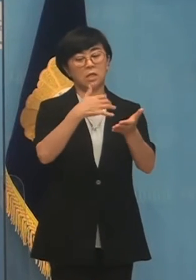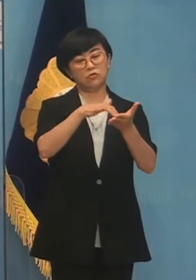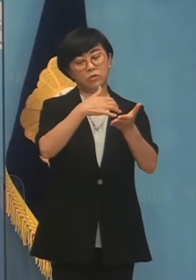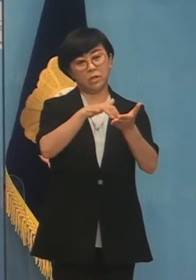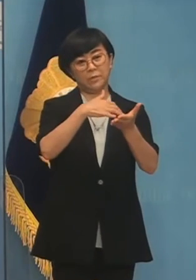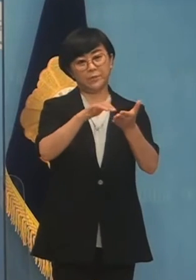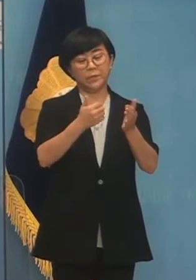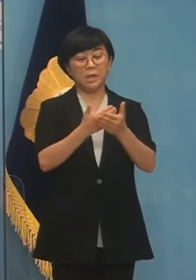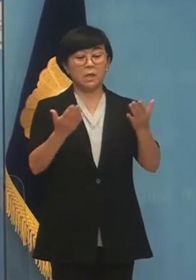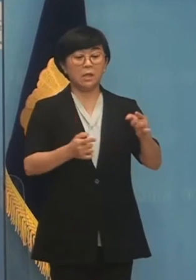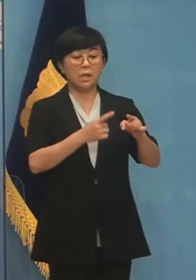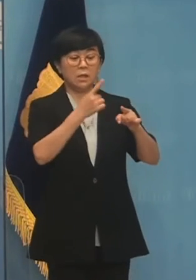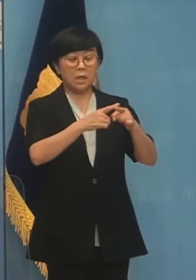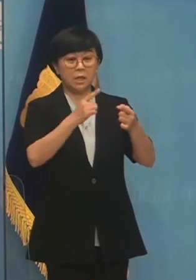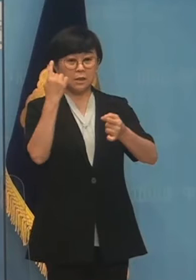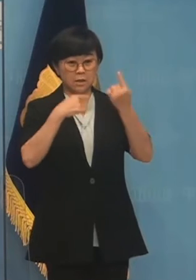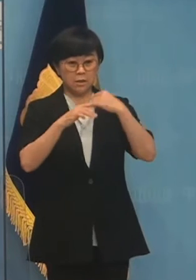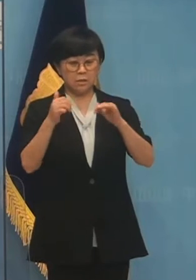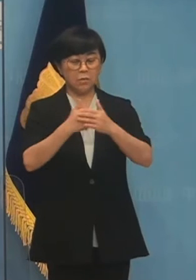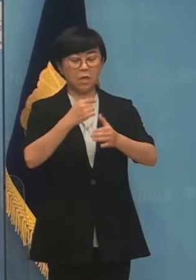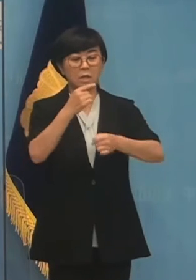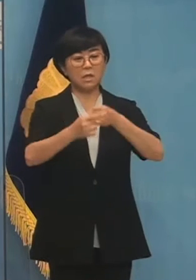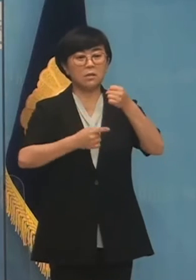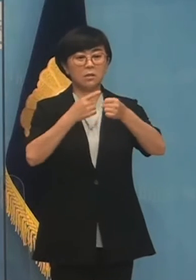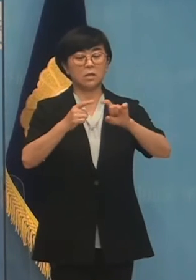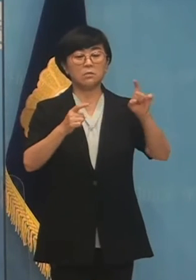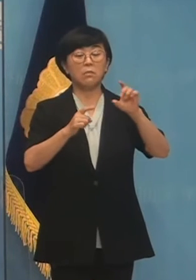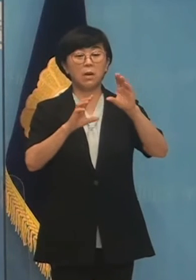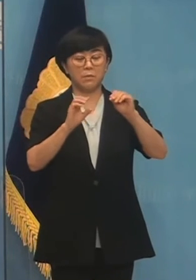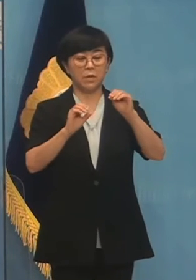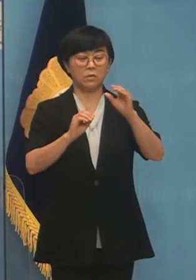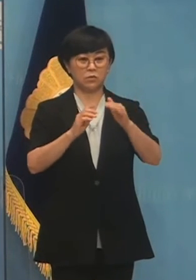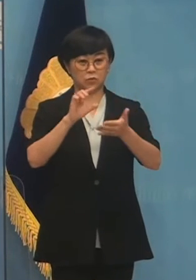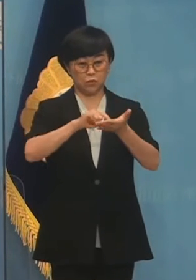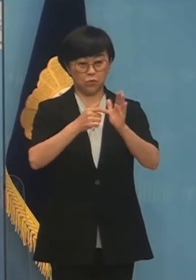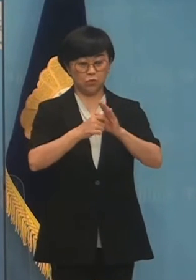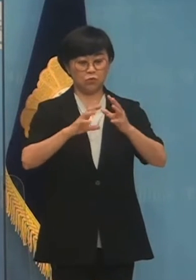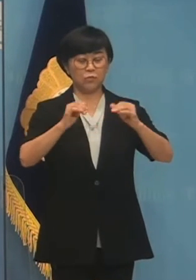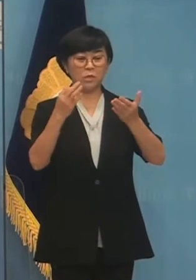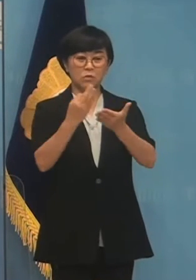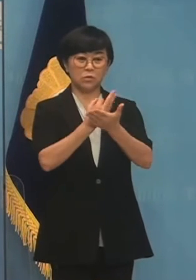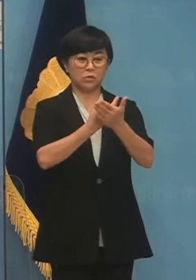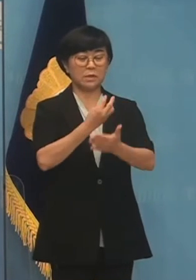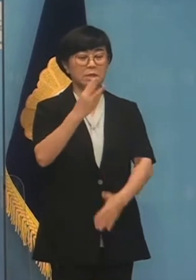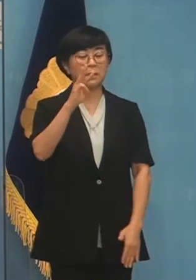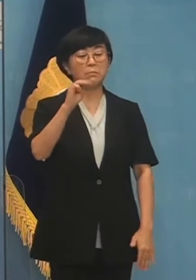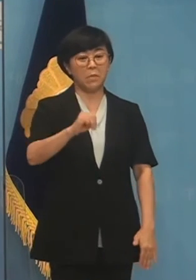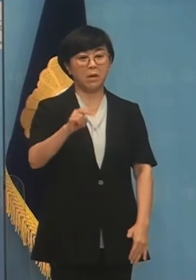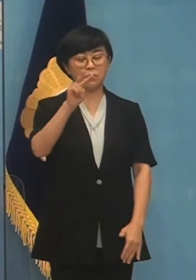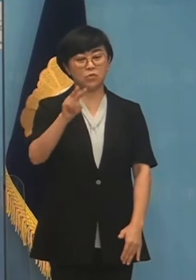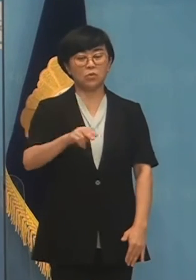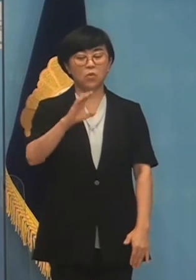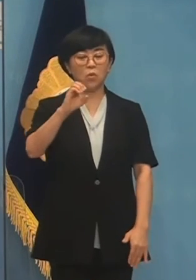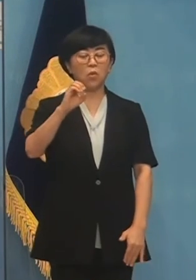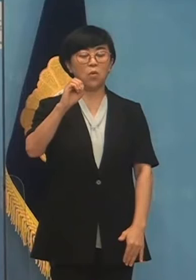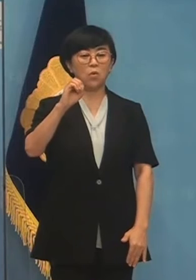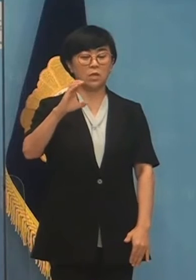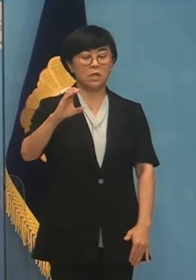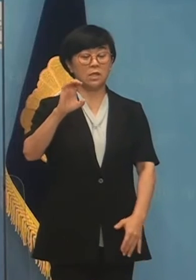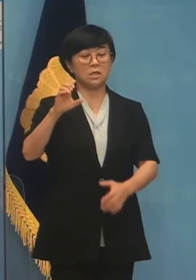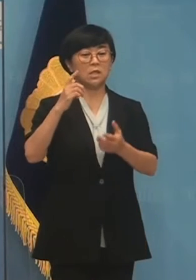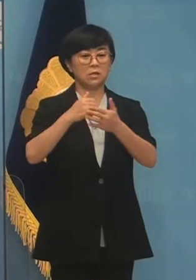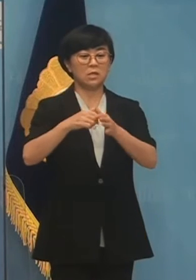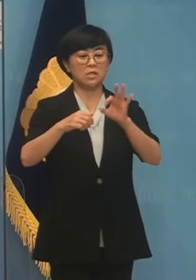일하다 다치는 사람은 한 해 10만 명이 넘습니다. 국민소득 3만 불, OECD